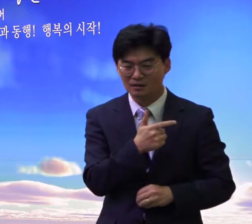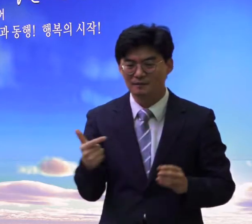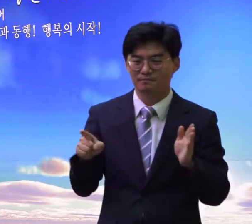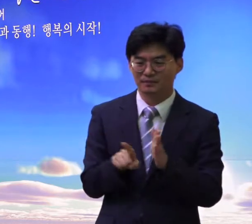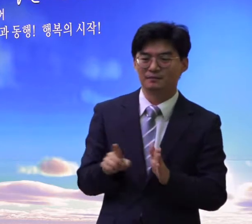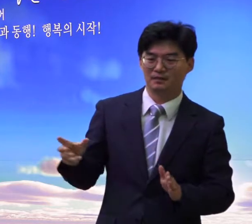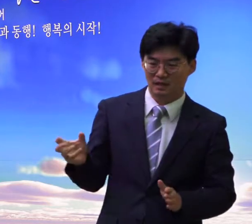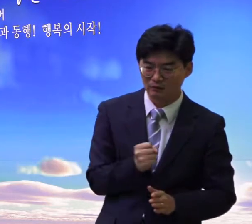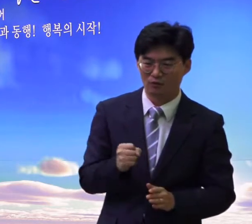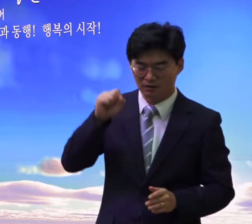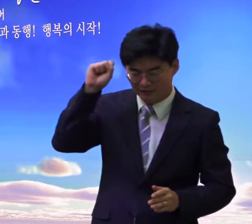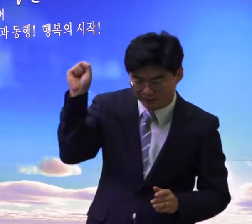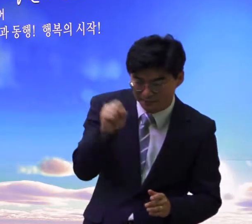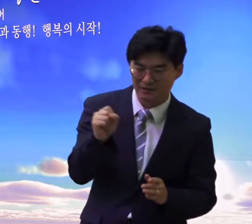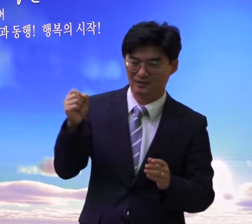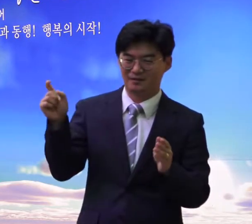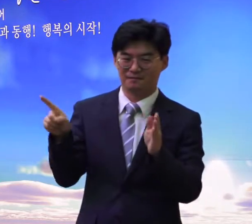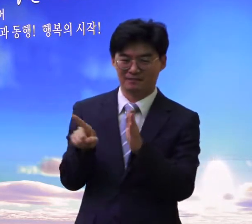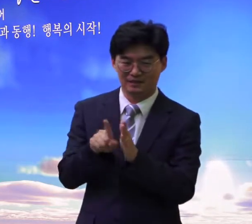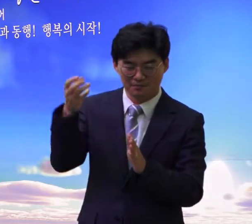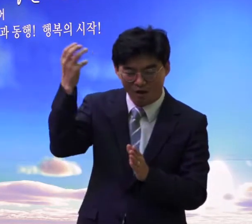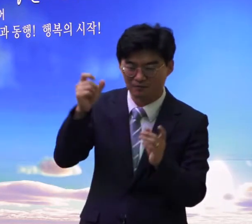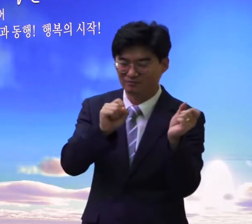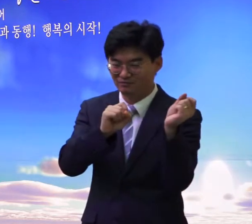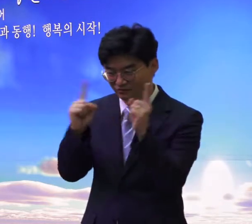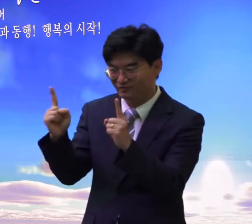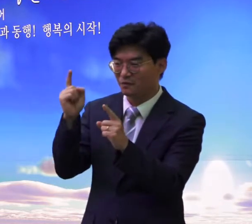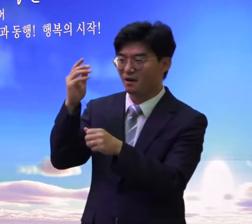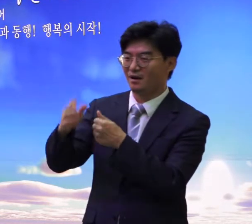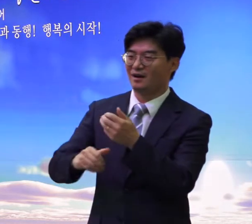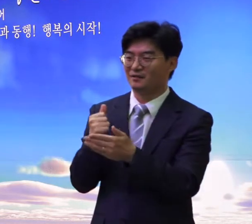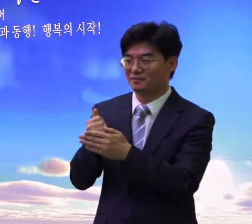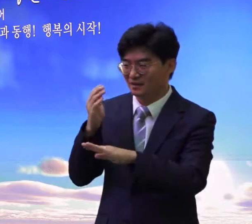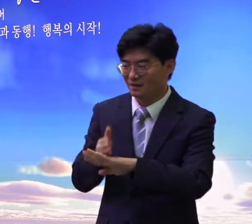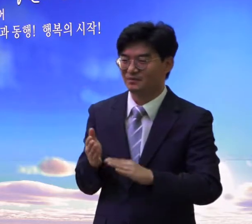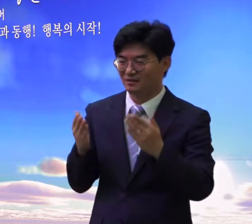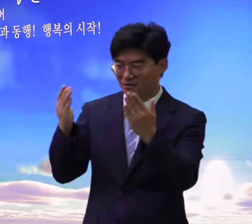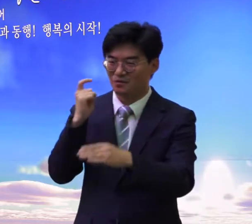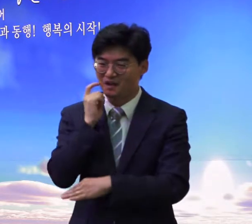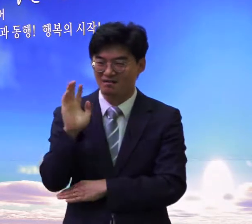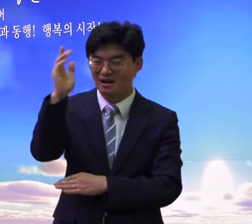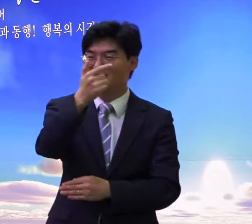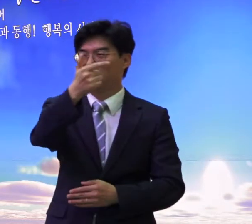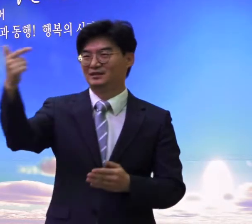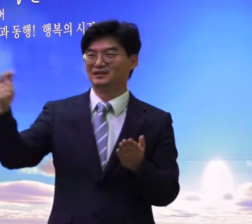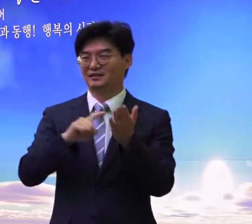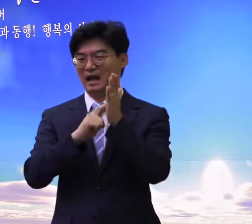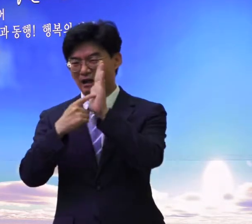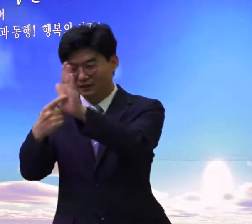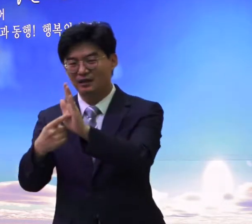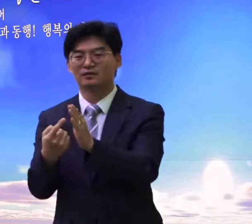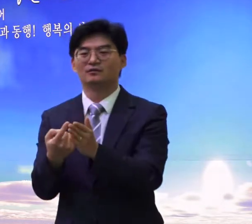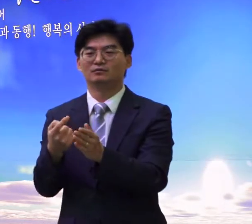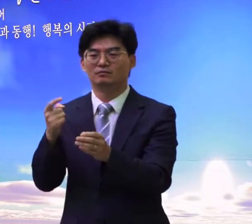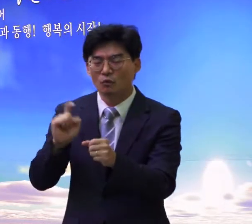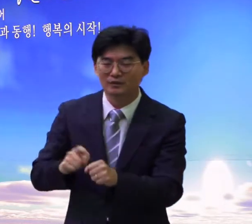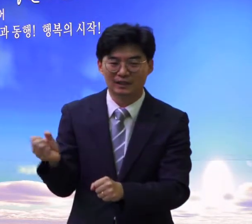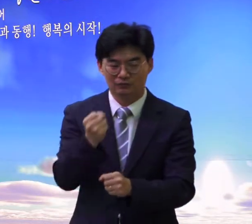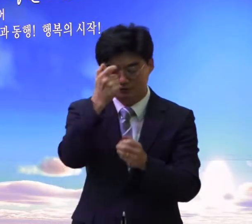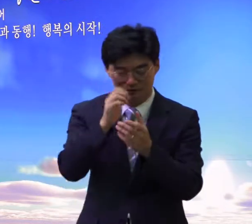하나님께 감사하고 하나님의 영광을 구했습니다. 그 깊은 불 속에 다윗과 함께